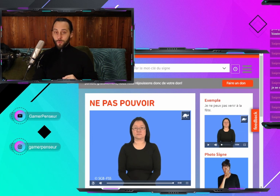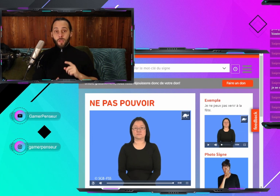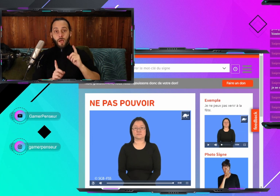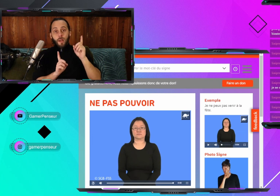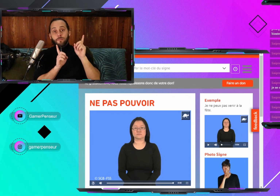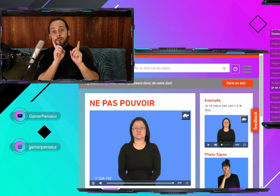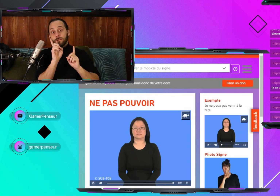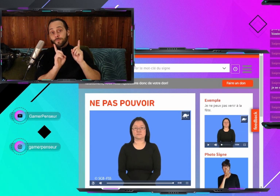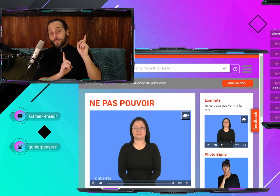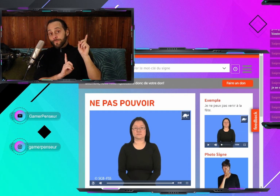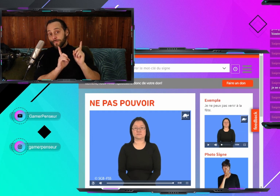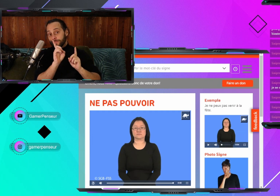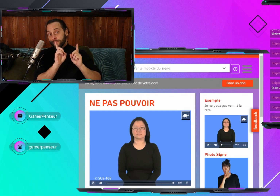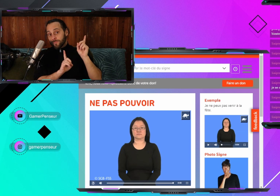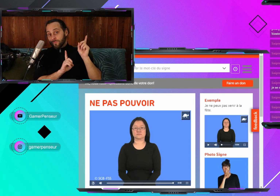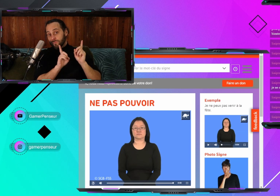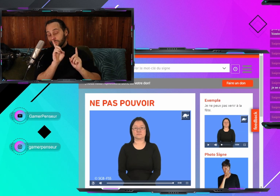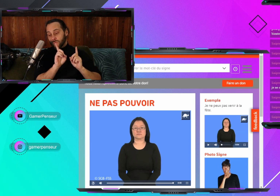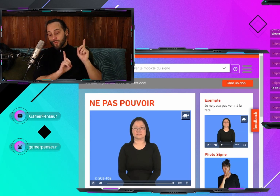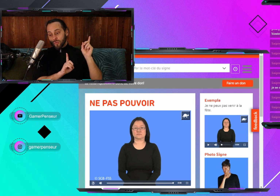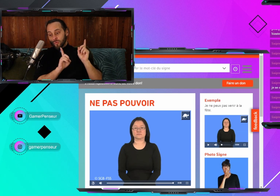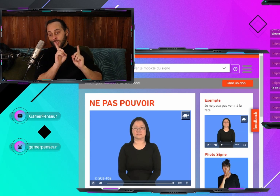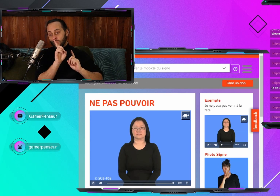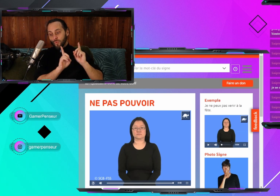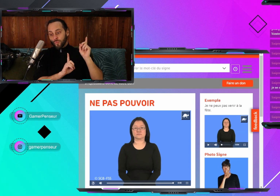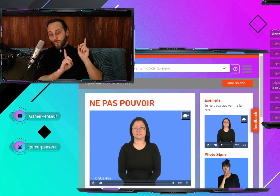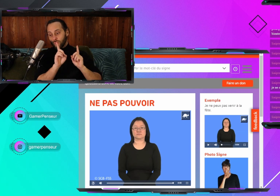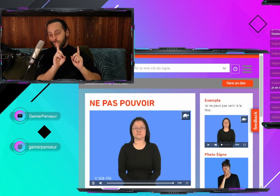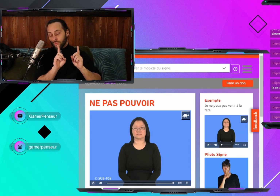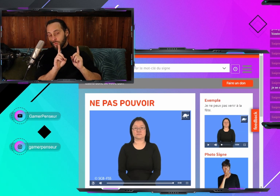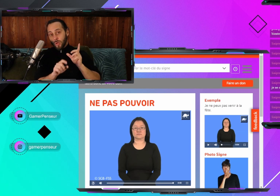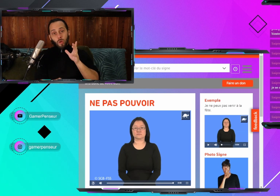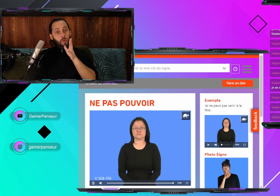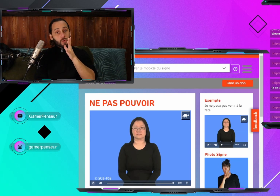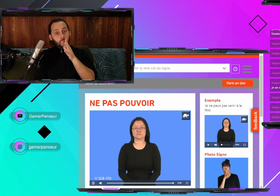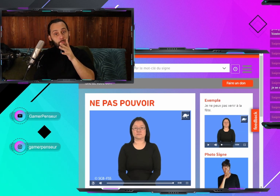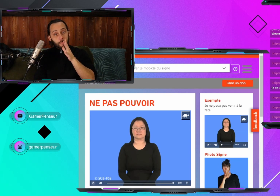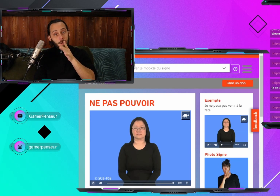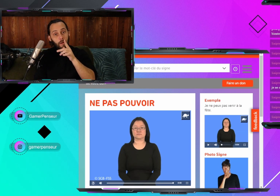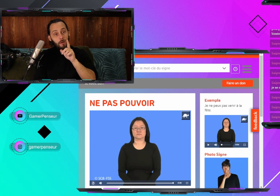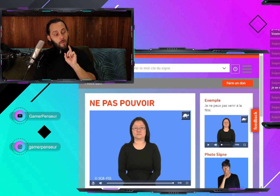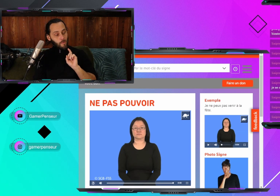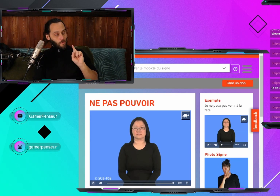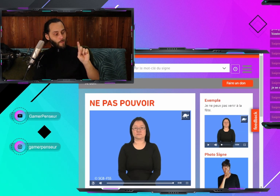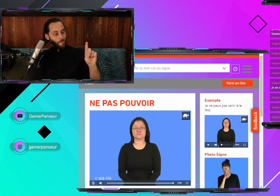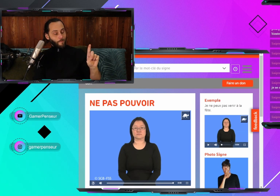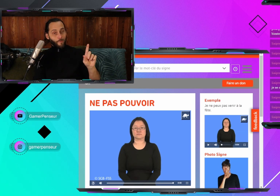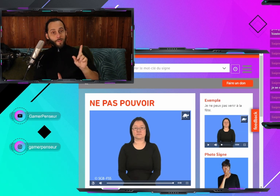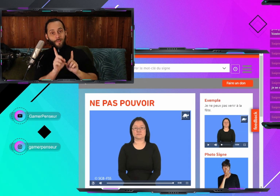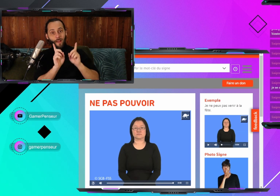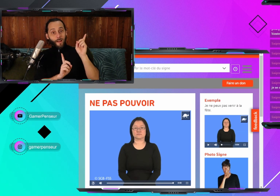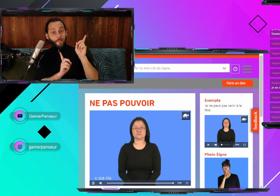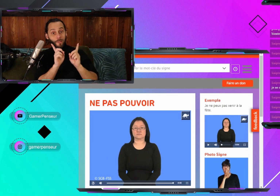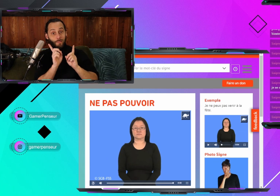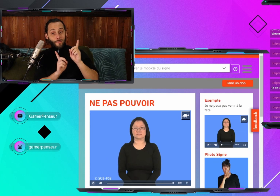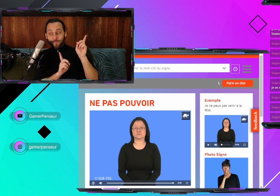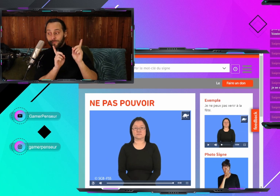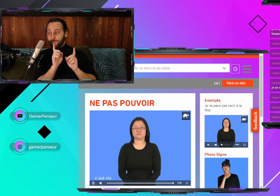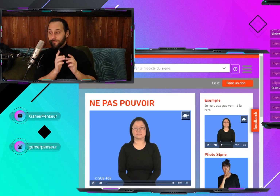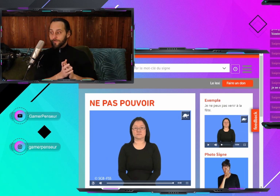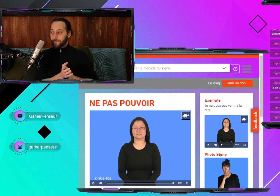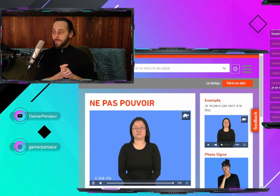Et puis, à la fête. Signe très connu. Je peux pas venir à la